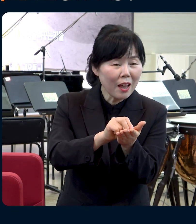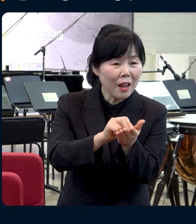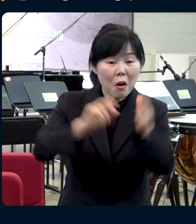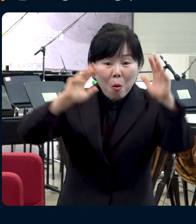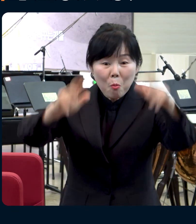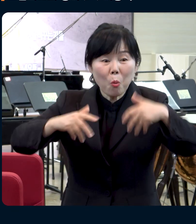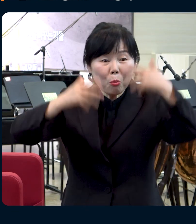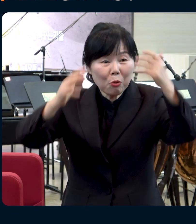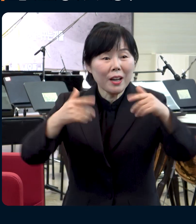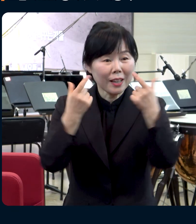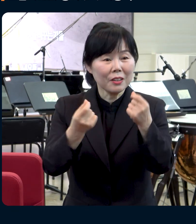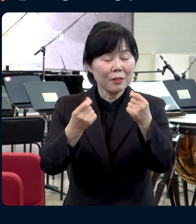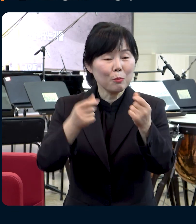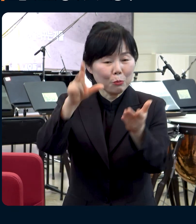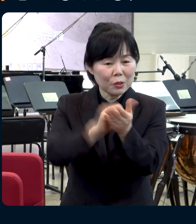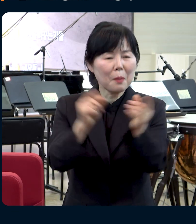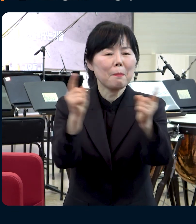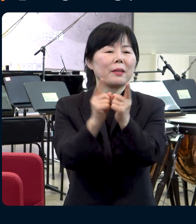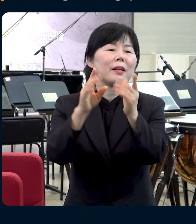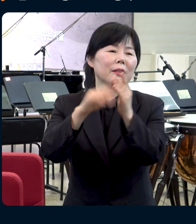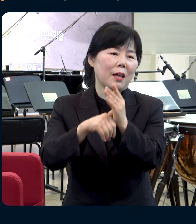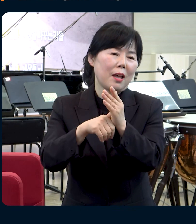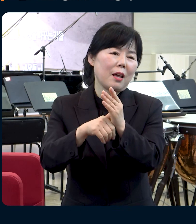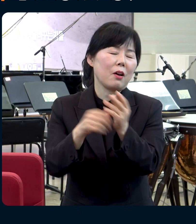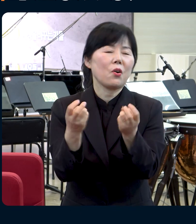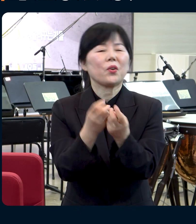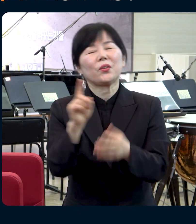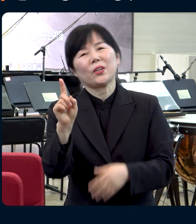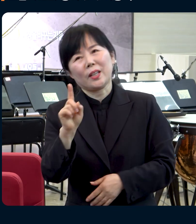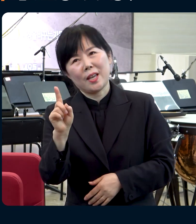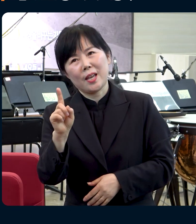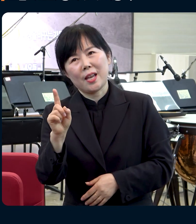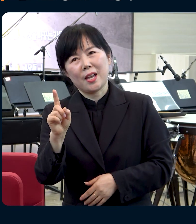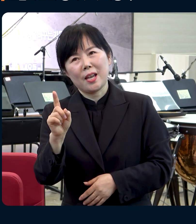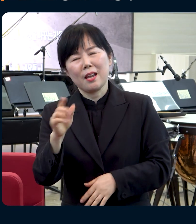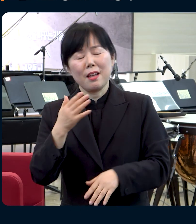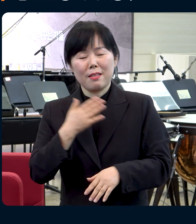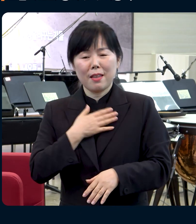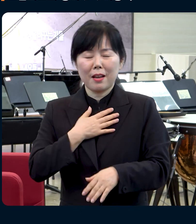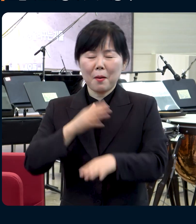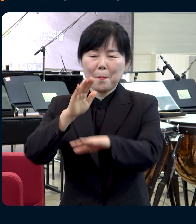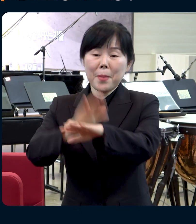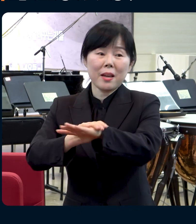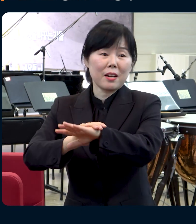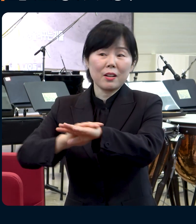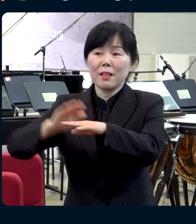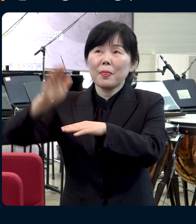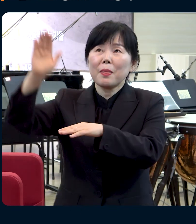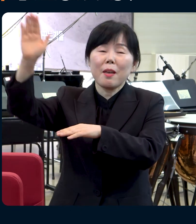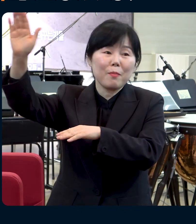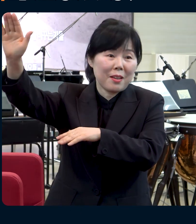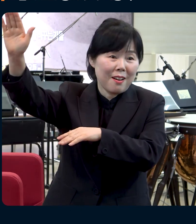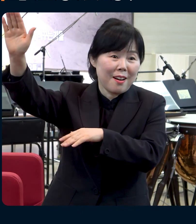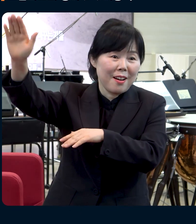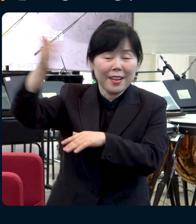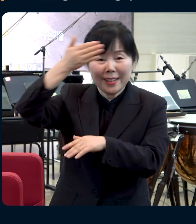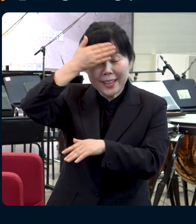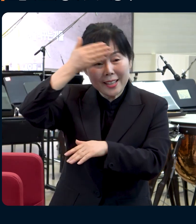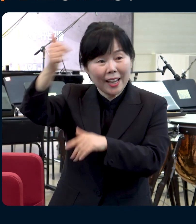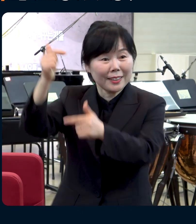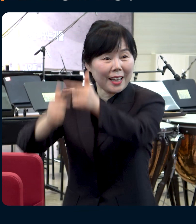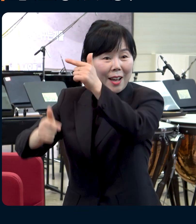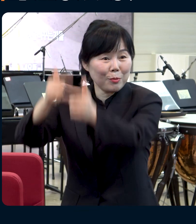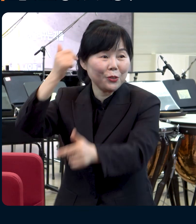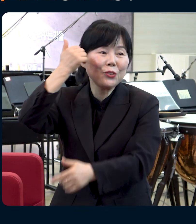어떻게 해결할 수가 없어요. 그때 여러분 어떻게 해야 됩니까? 우리의 팔을 내밀어서 대장나무를 붙잡아야 되는데 그 대장나무가